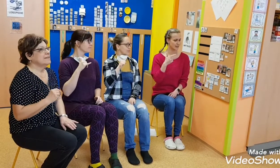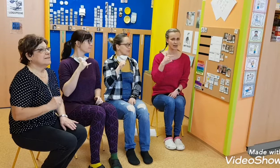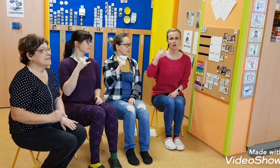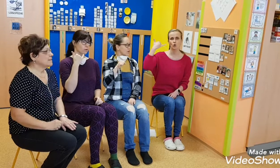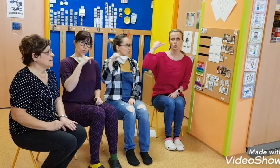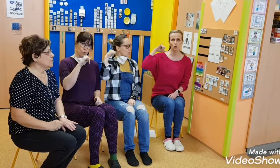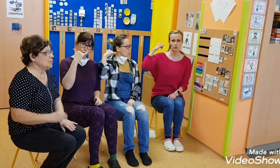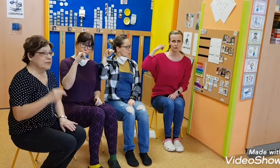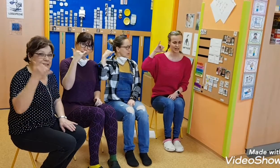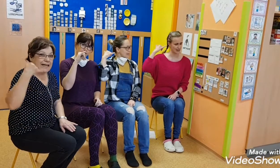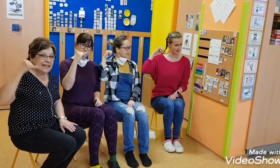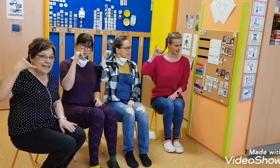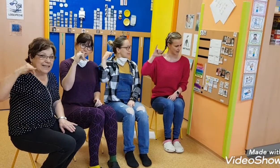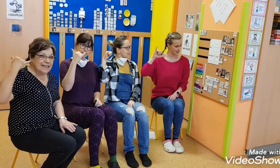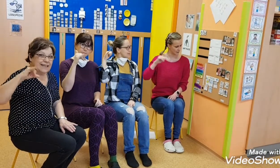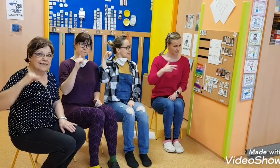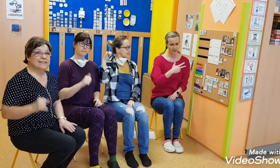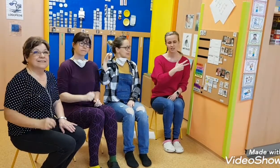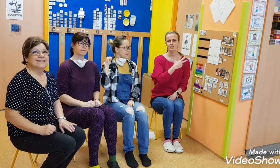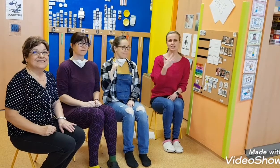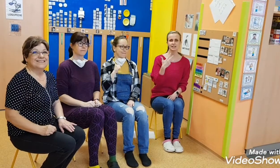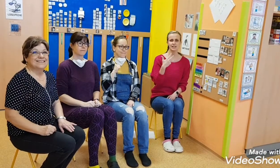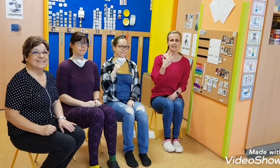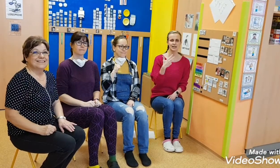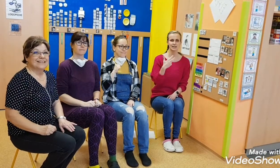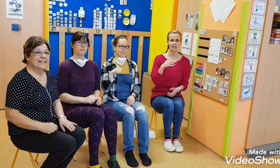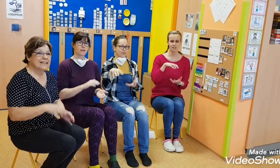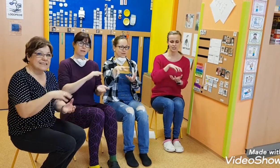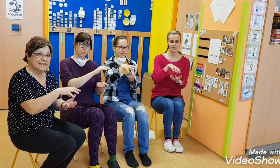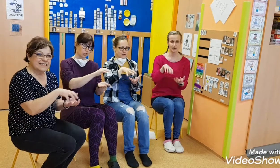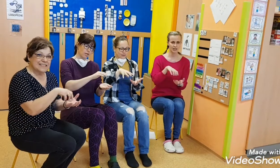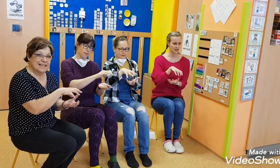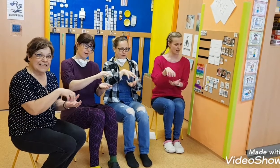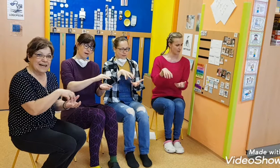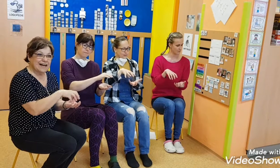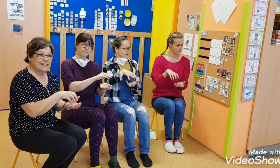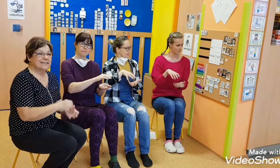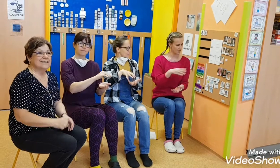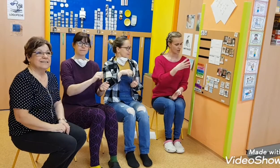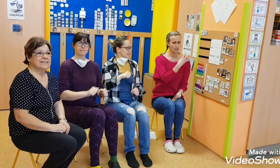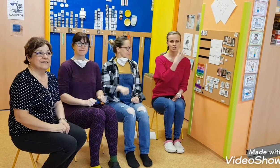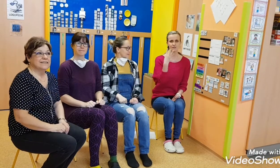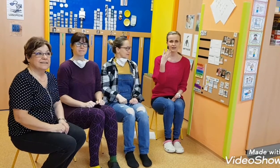je úterý, třetí den je středa,